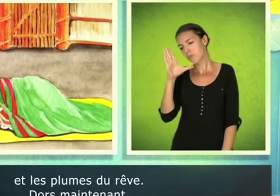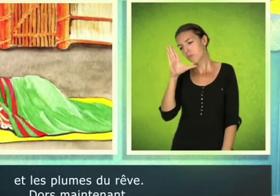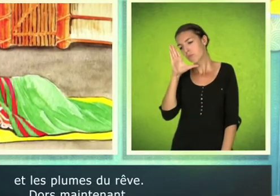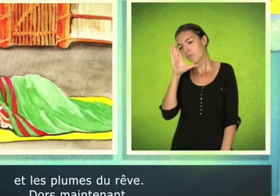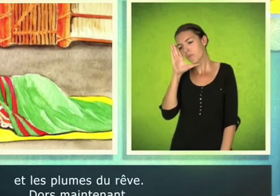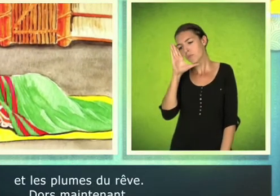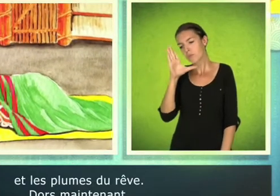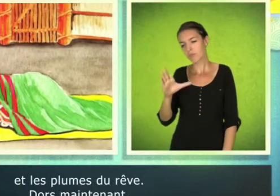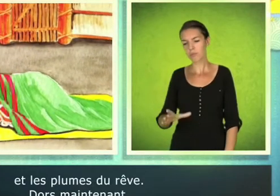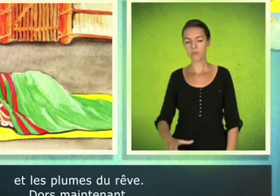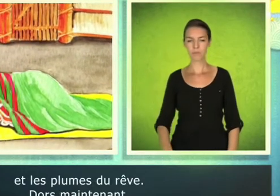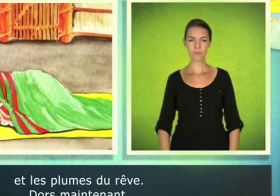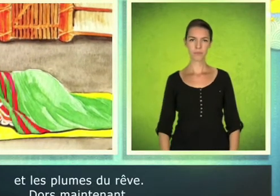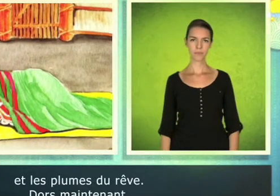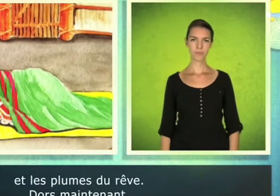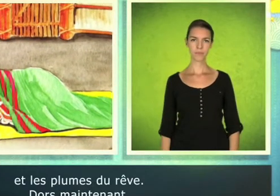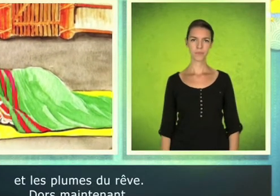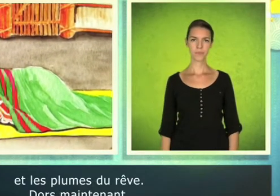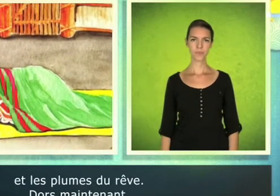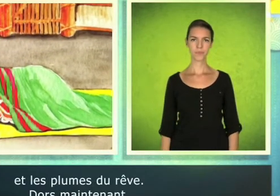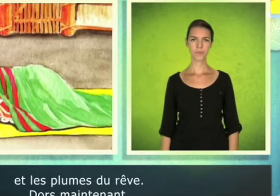Dors maintenant. »